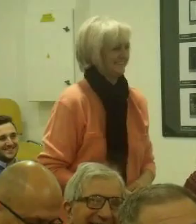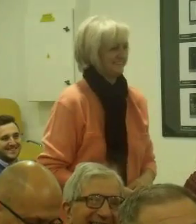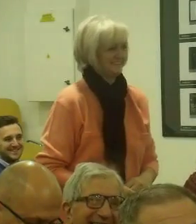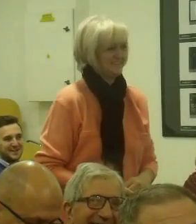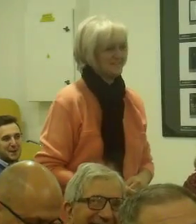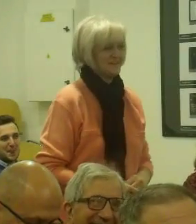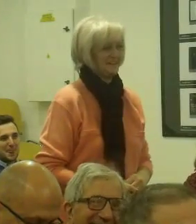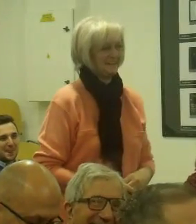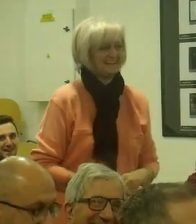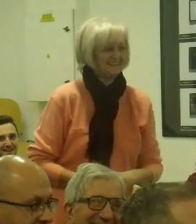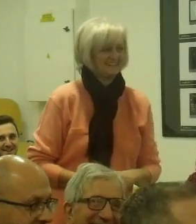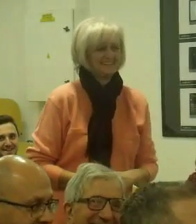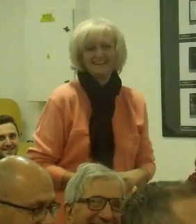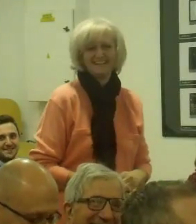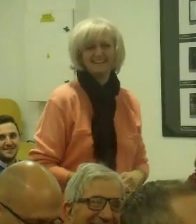Pusti Branku da govori, a ti nam govori.